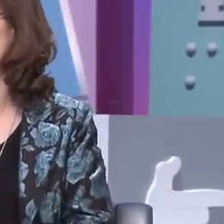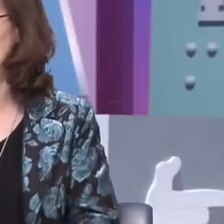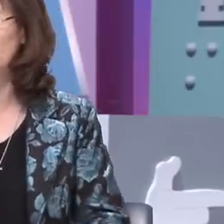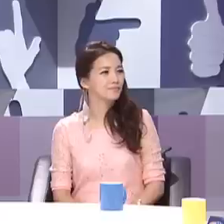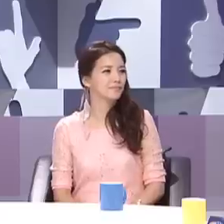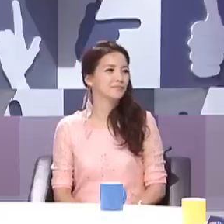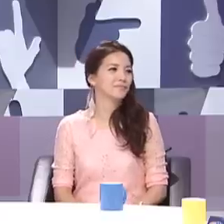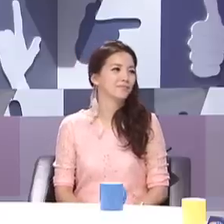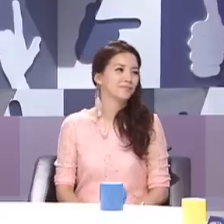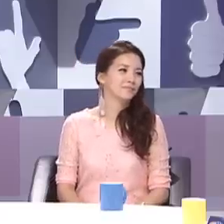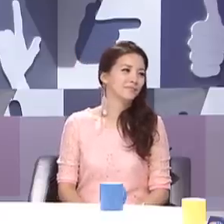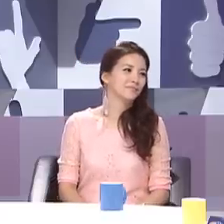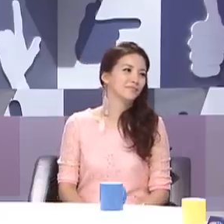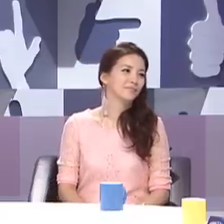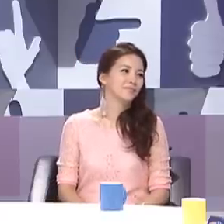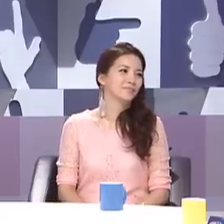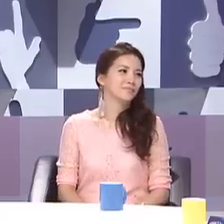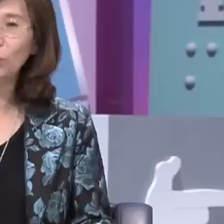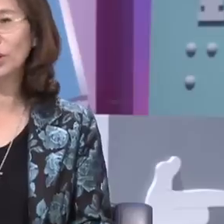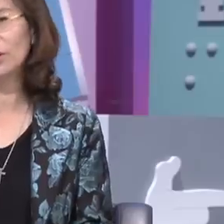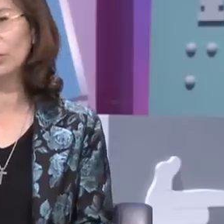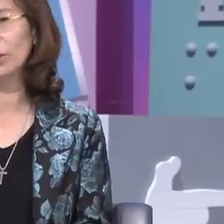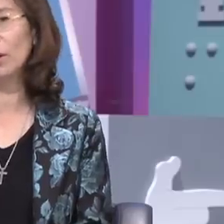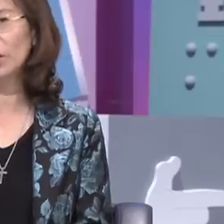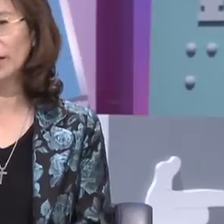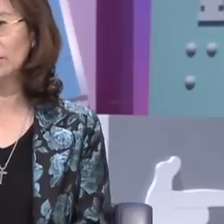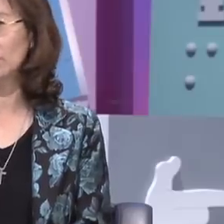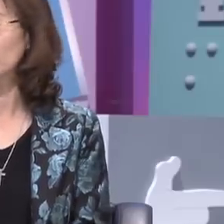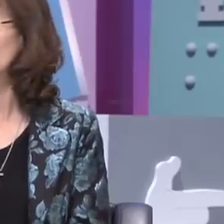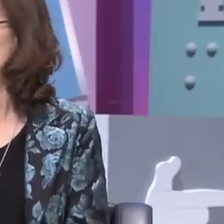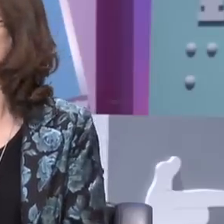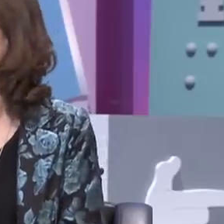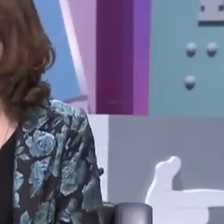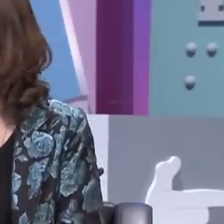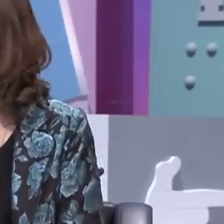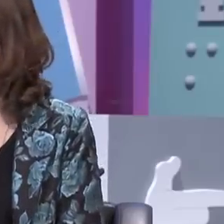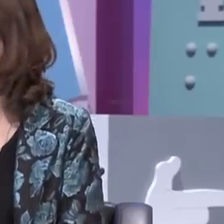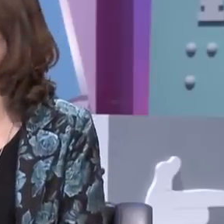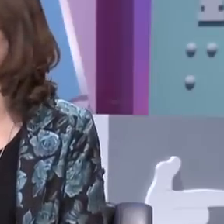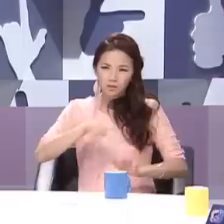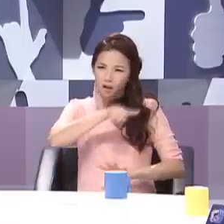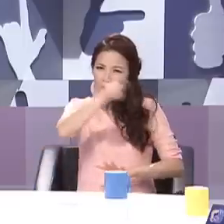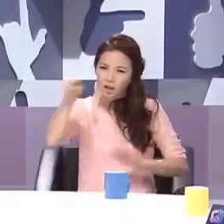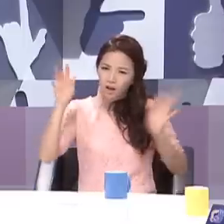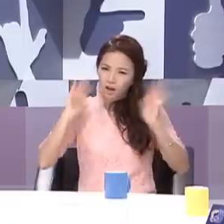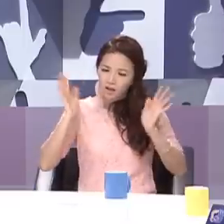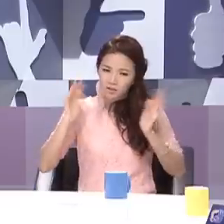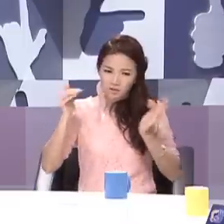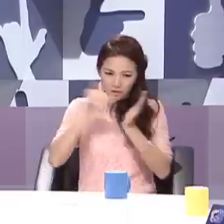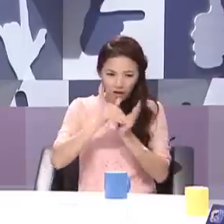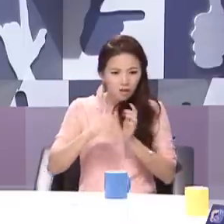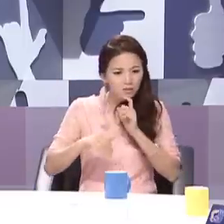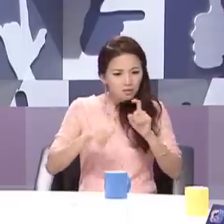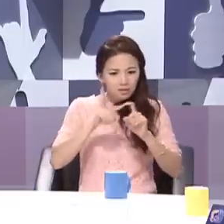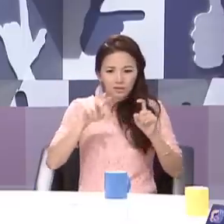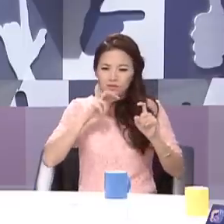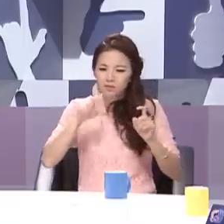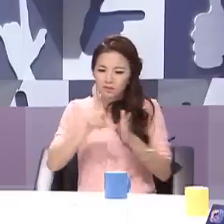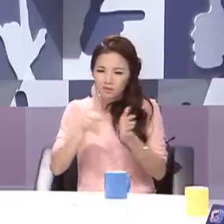候，只要他放松或者是觉得 OK 的时候，他才听得进去。 许多孩子到了青春期阶段